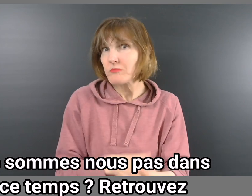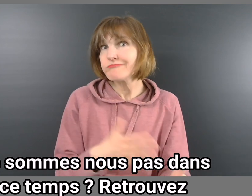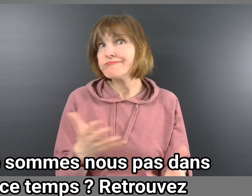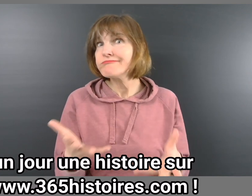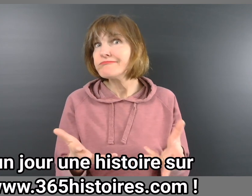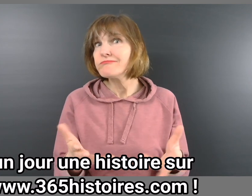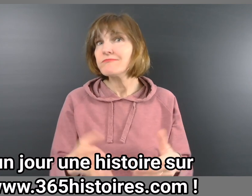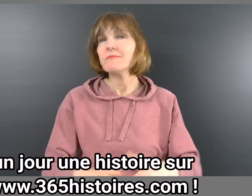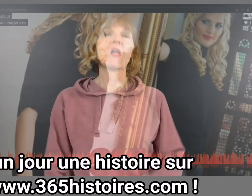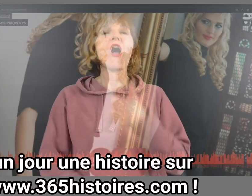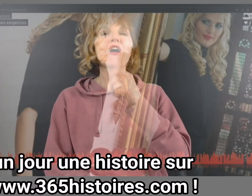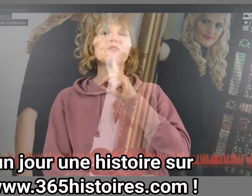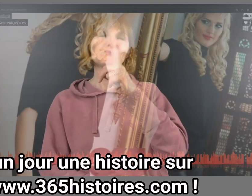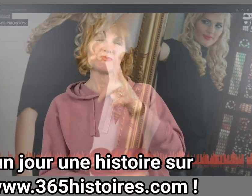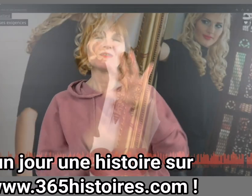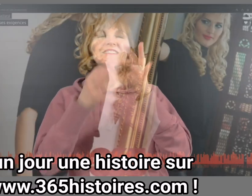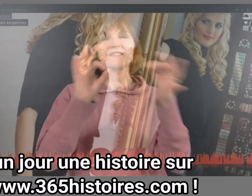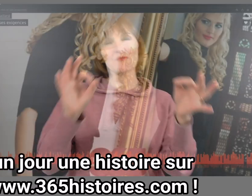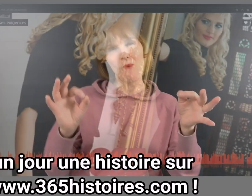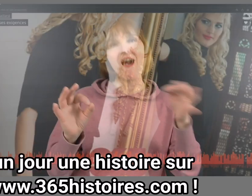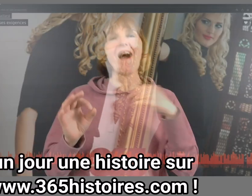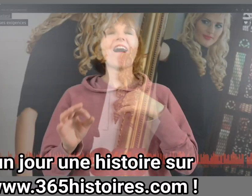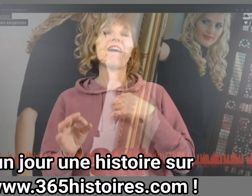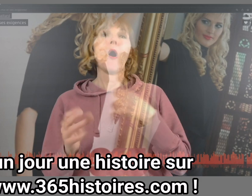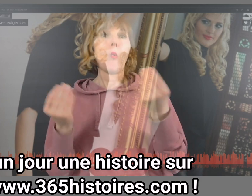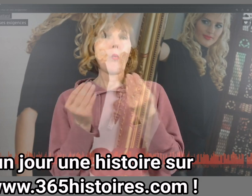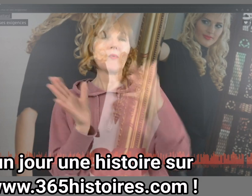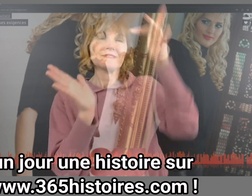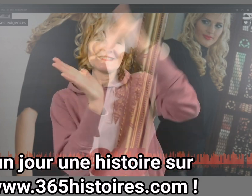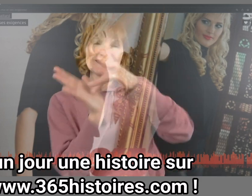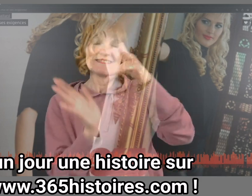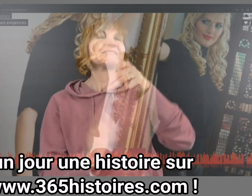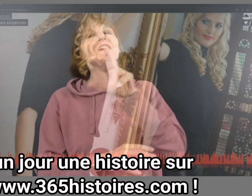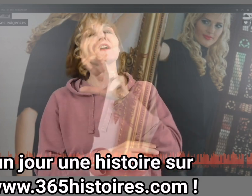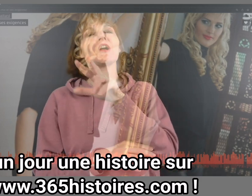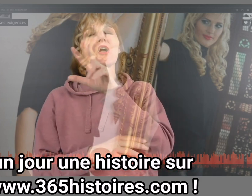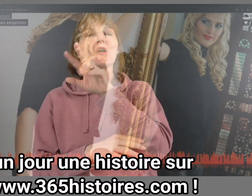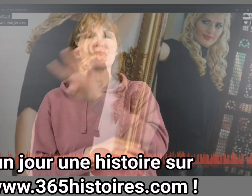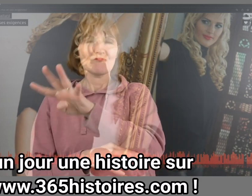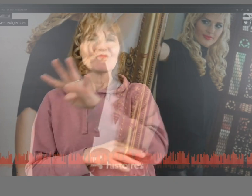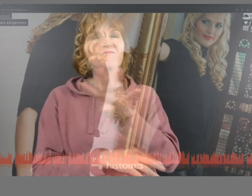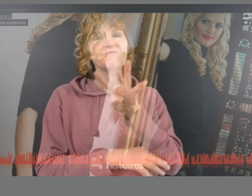Retrouvez un jour une histoire sur www.365histoires.com.